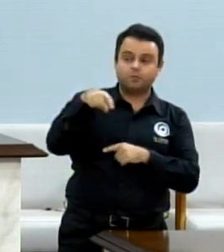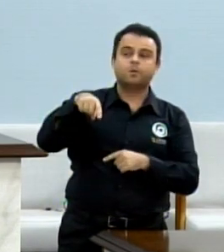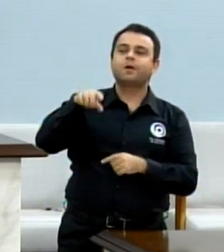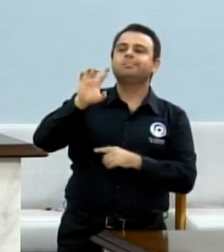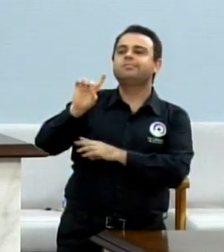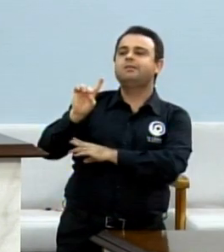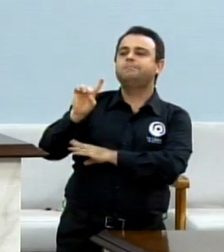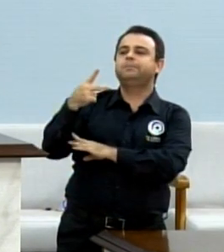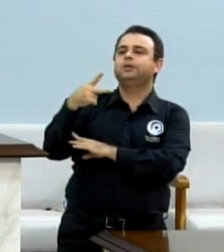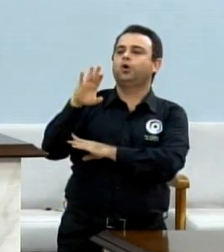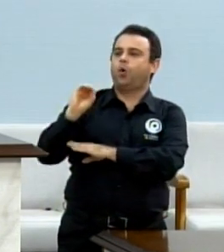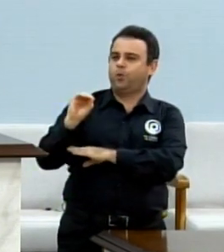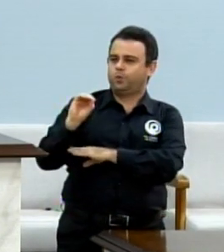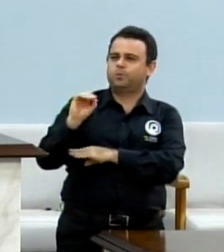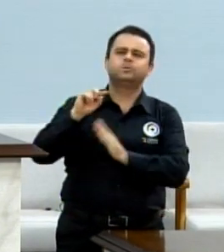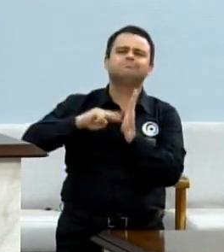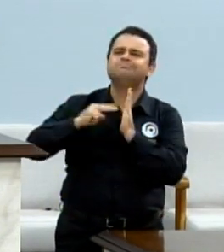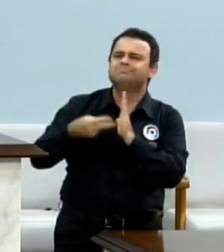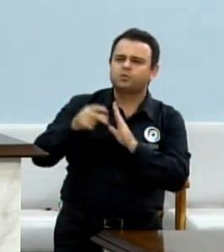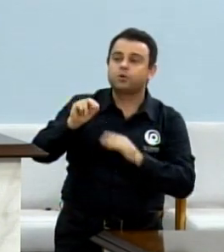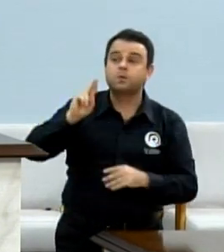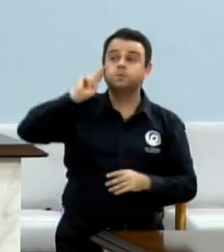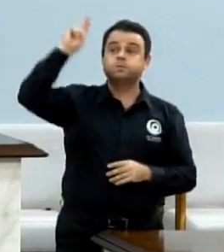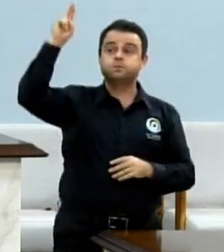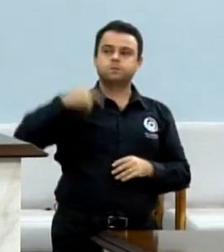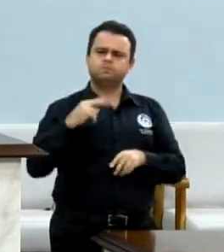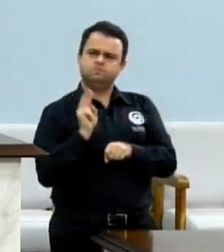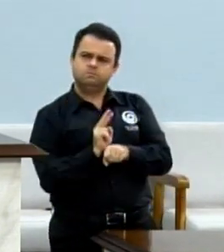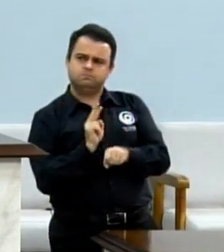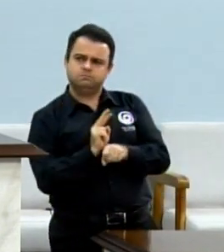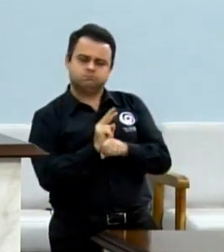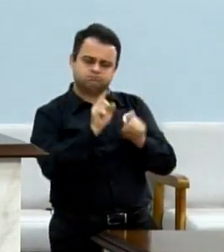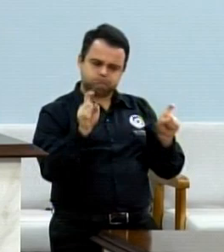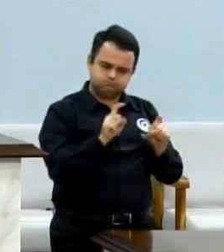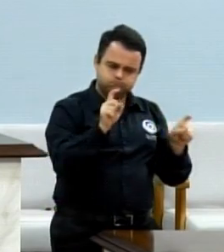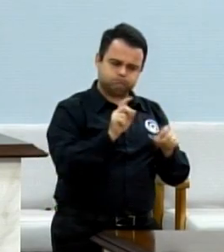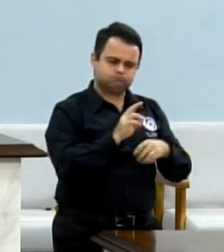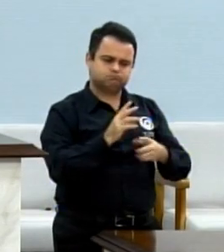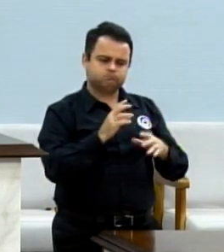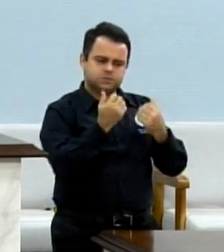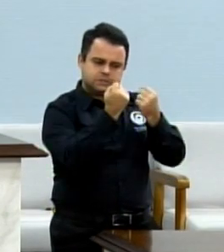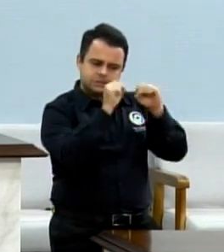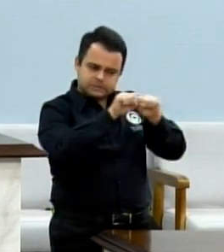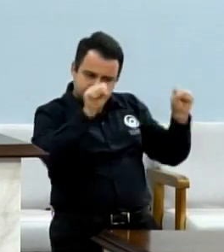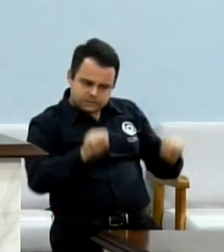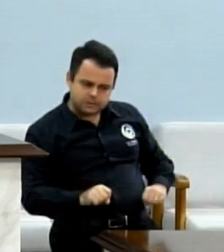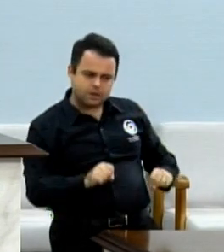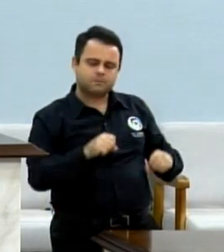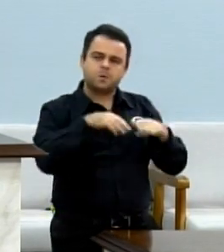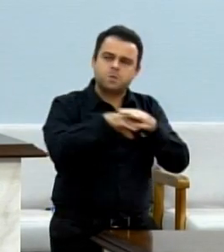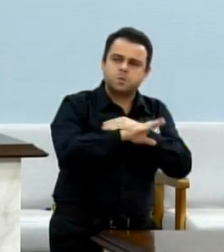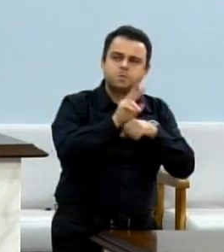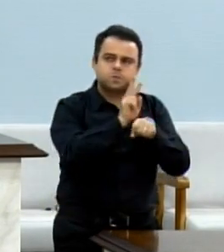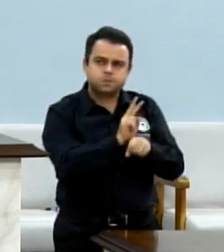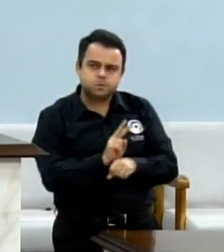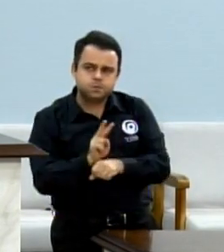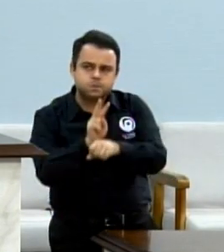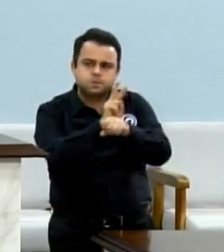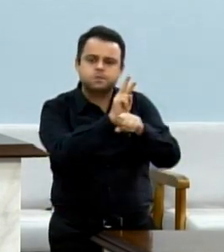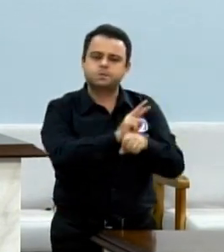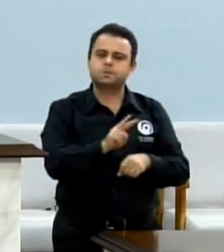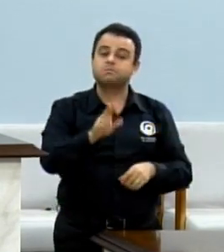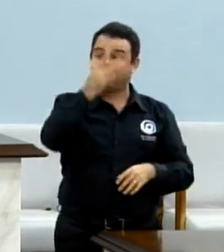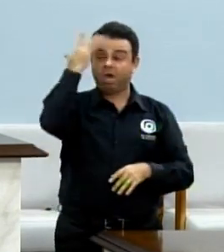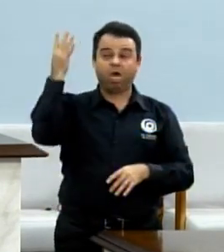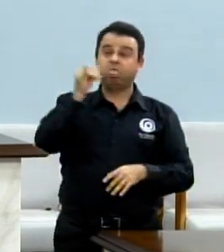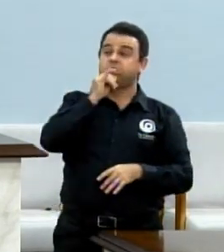vazamento, a autoridade pública ela tem responsabilidade? Sim, ela tem. Só que se não tiver a figura do DPO, não adianta nada, não resolve muita